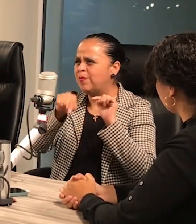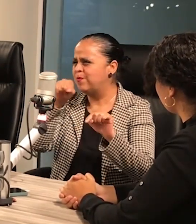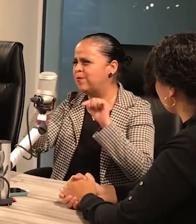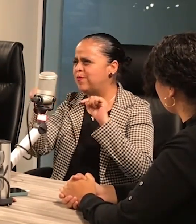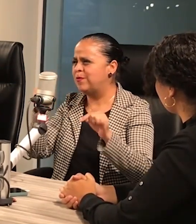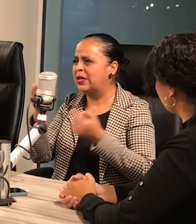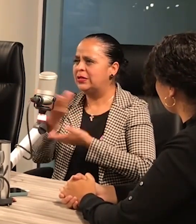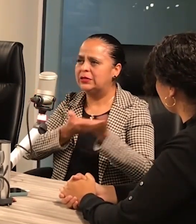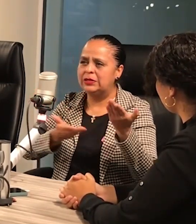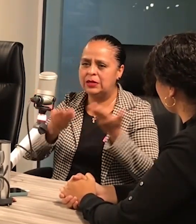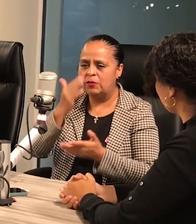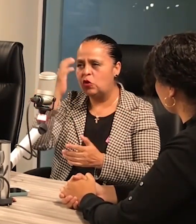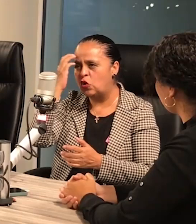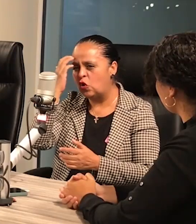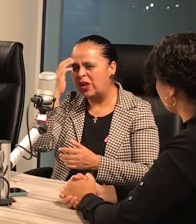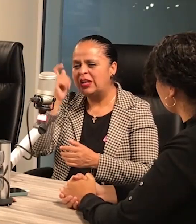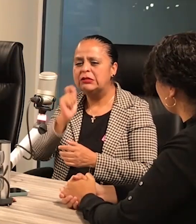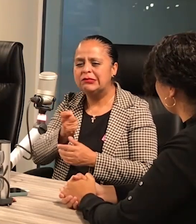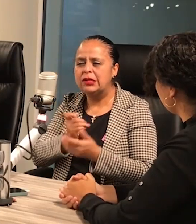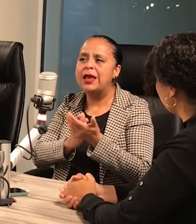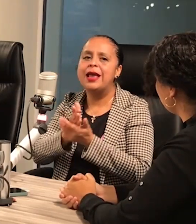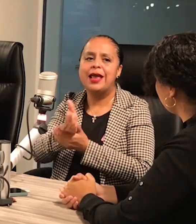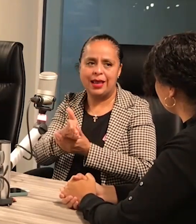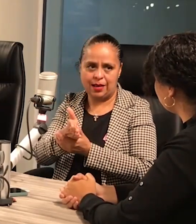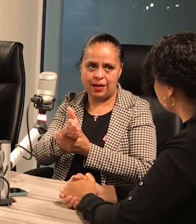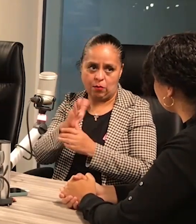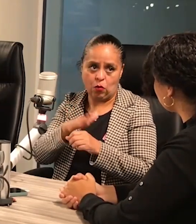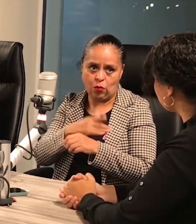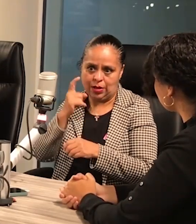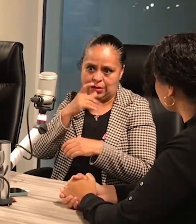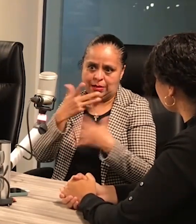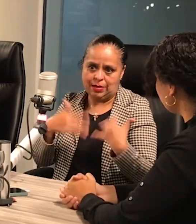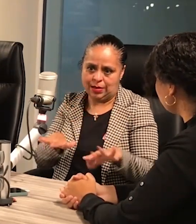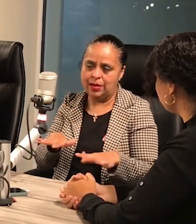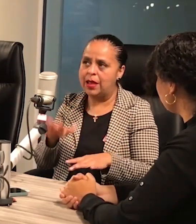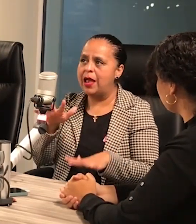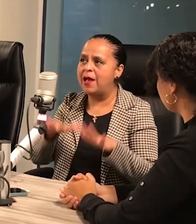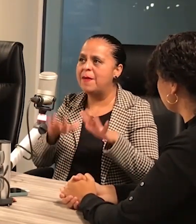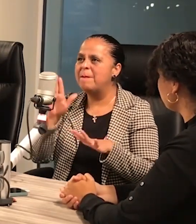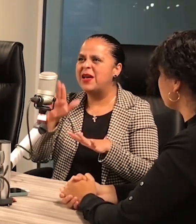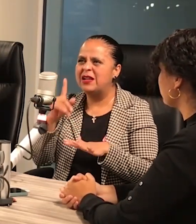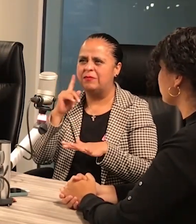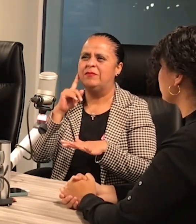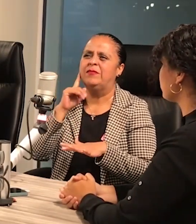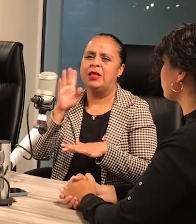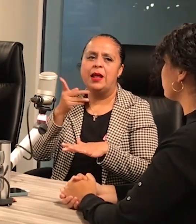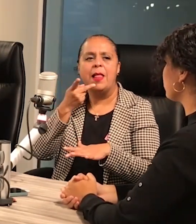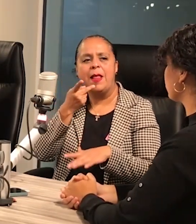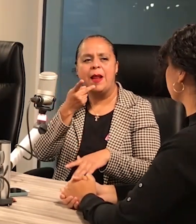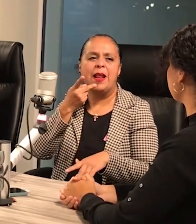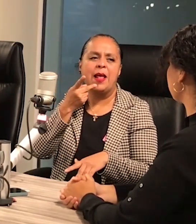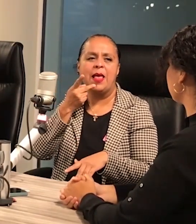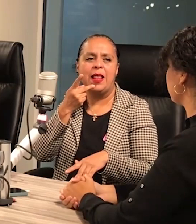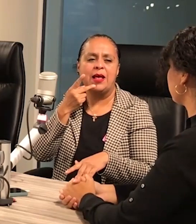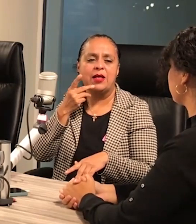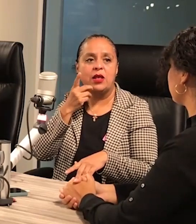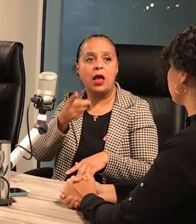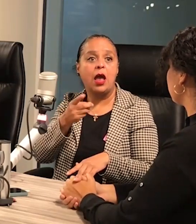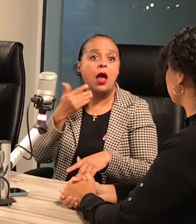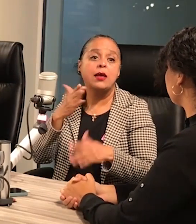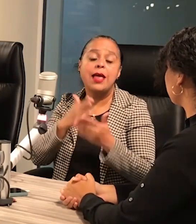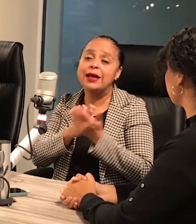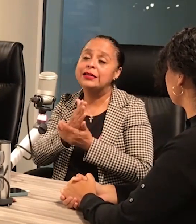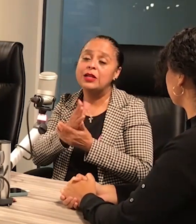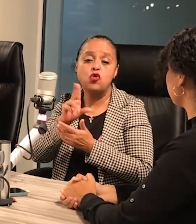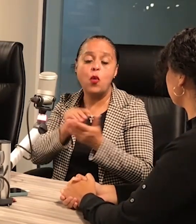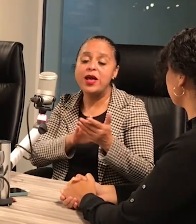servicios conozcamos lo que es la accesibilidad y lo que implica, porque como ya a veces suena como hasta un discurso chocante, ¿no? Que accesibilidad no